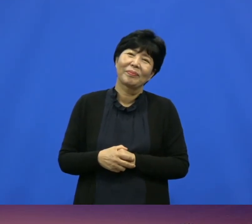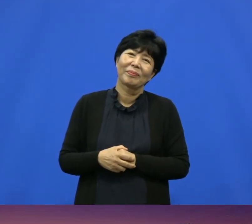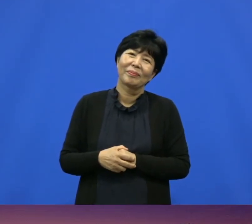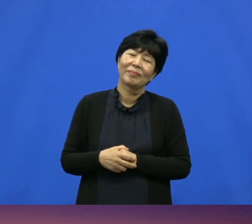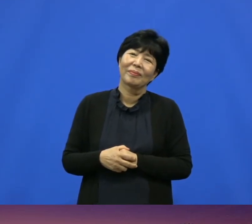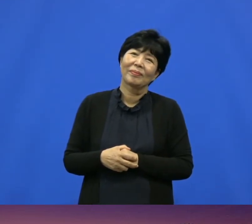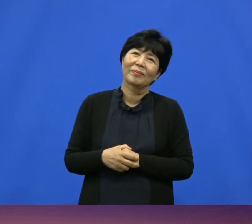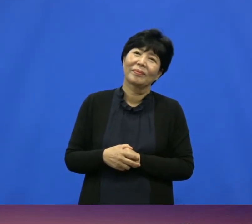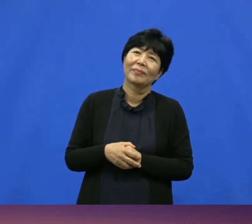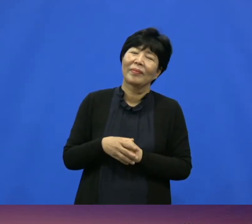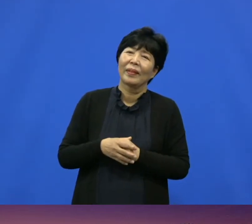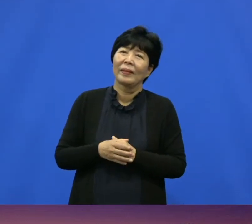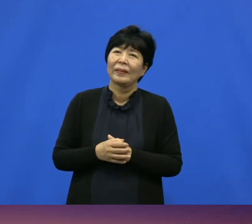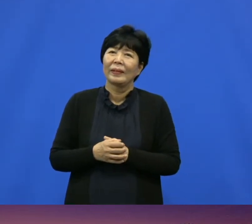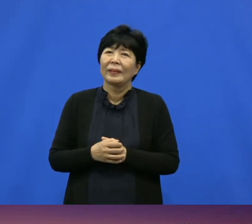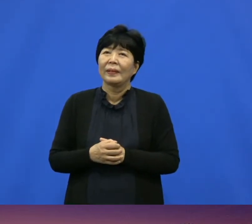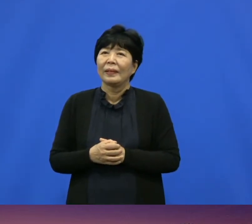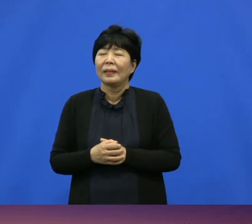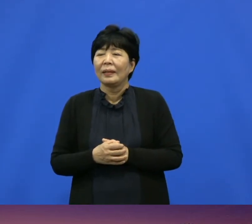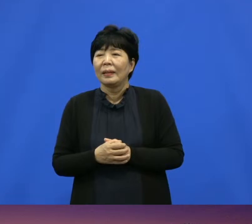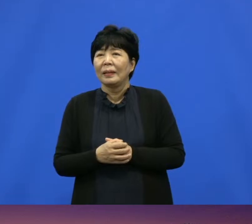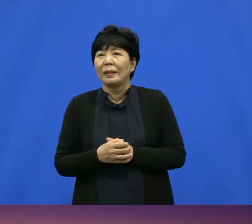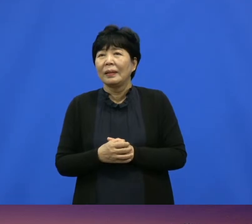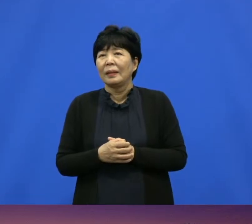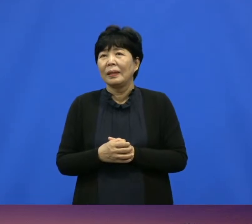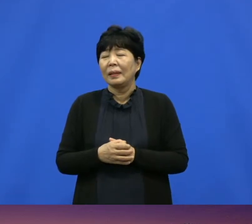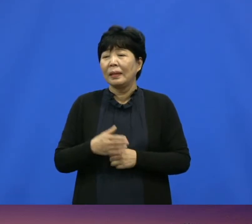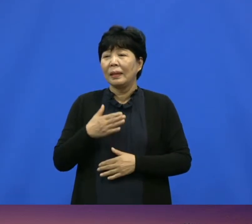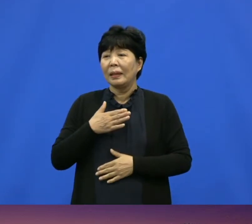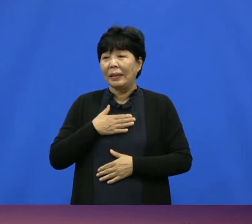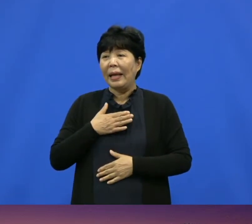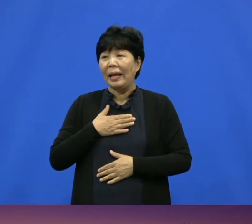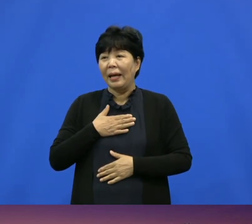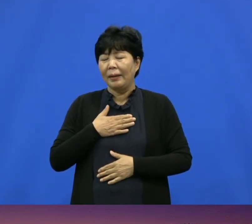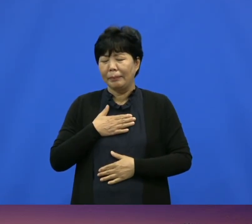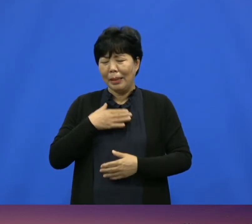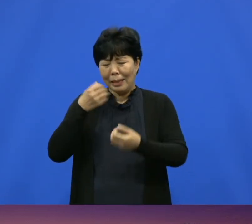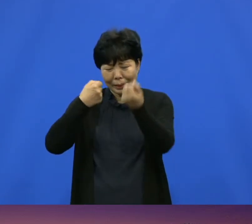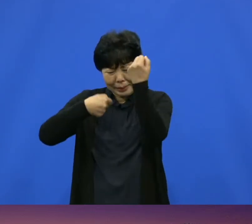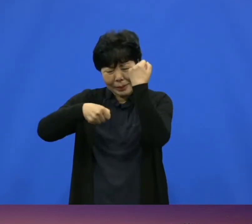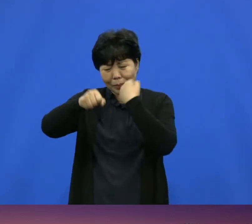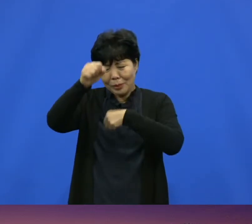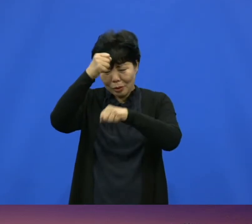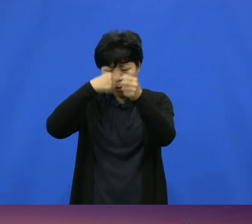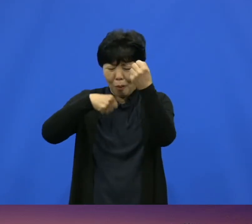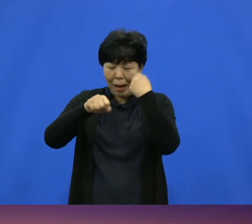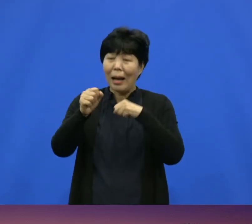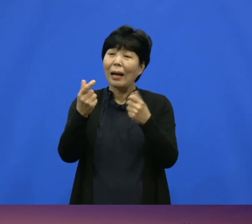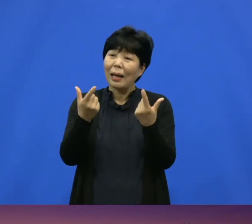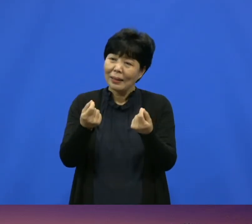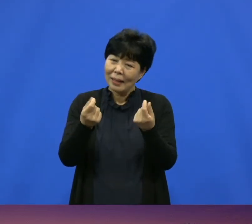여러분, 사실 이런 정도에 되면요, 내가 짐승과 같다는 느낌이 드는 거예요.